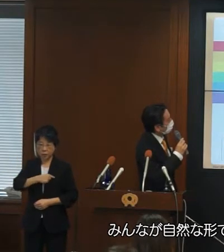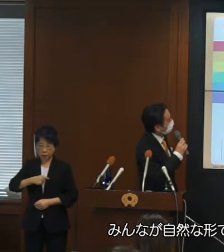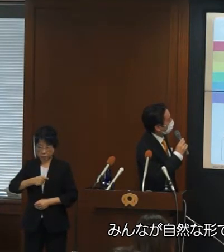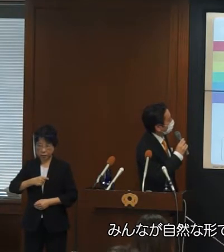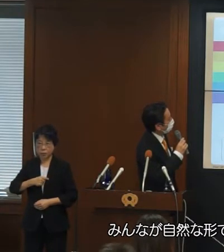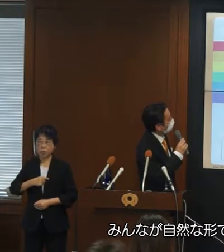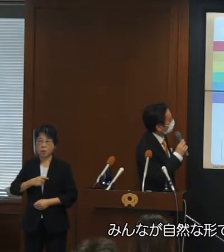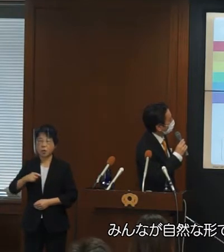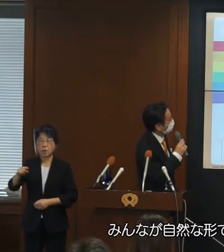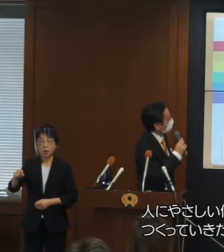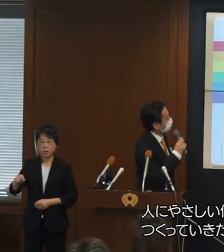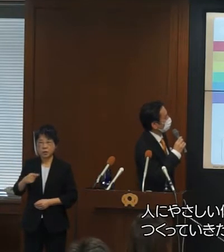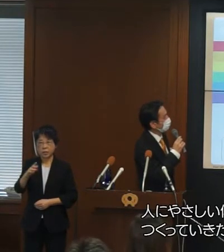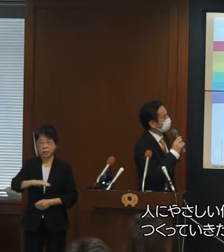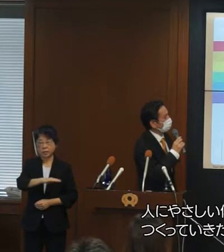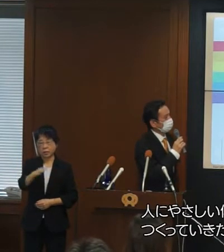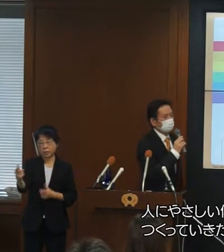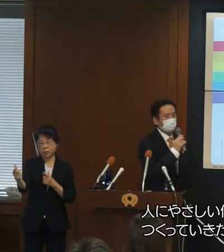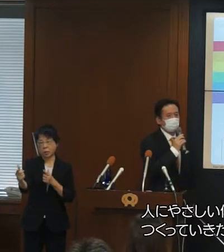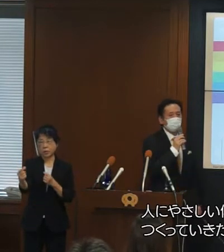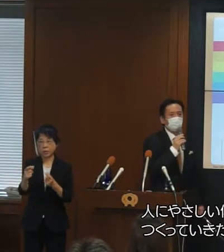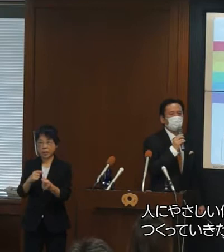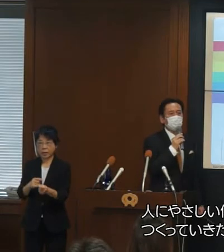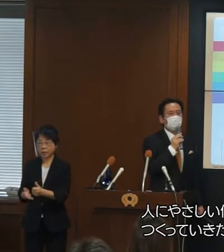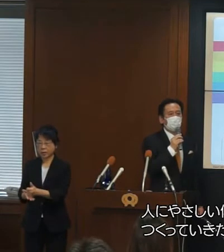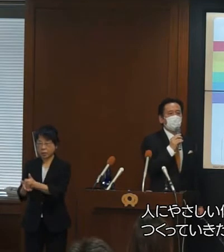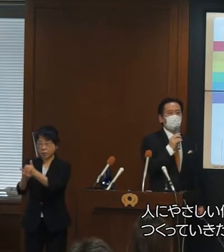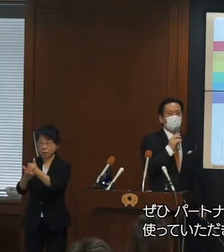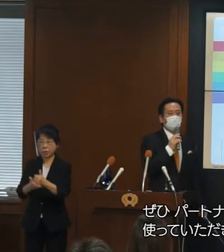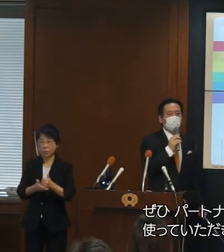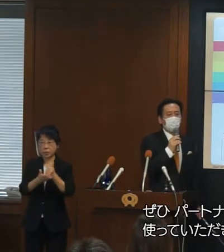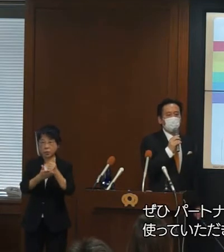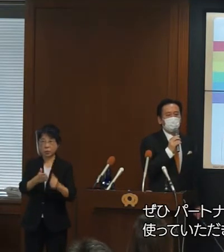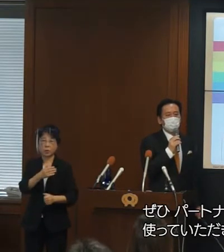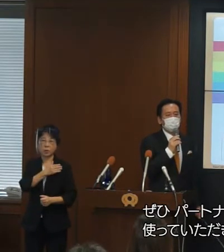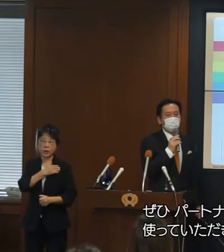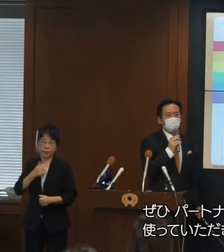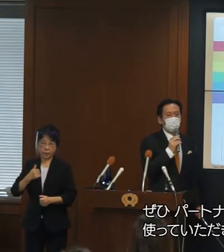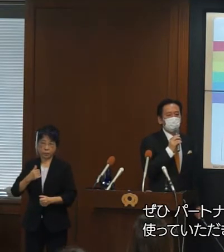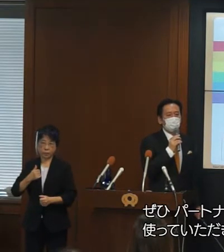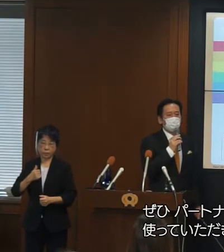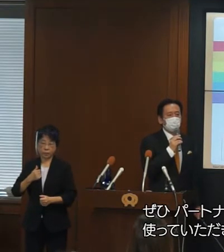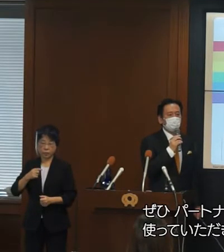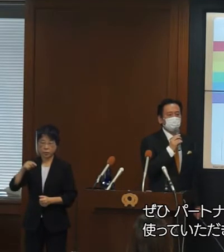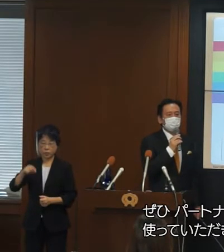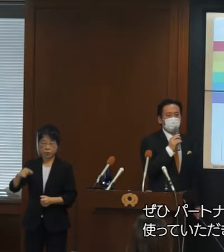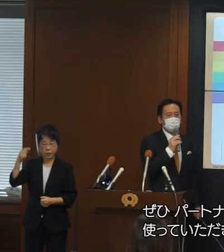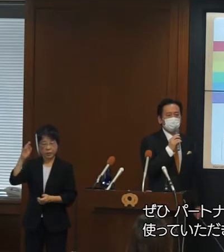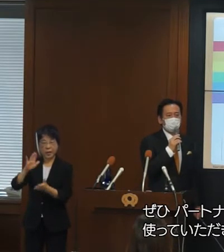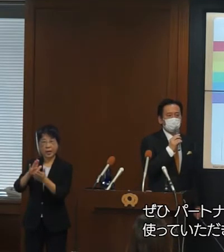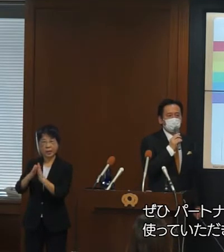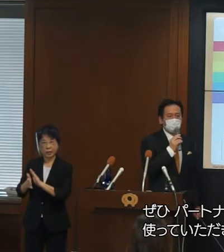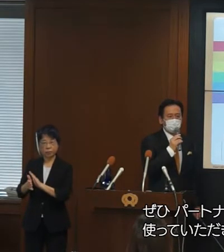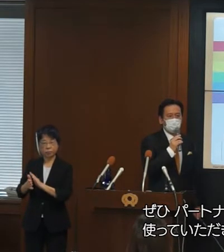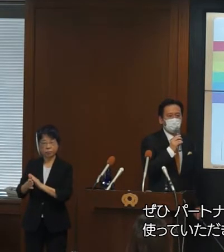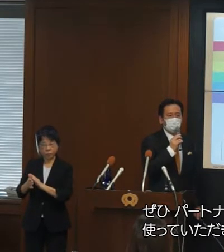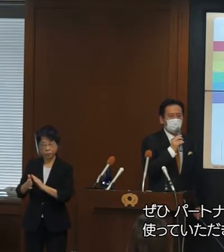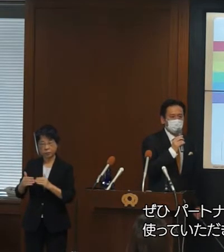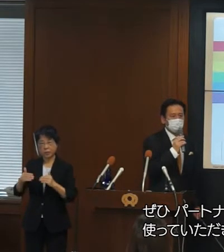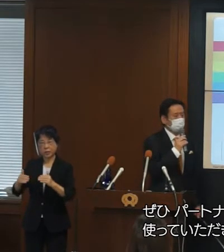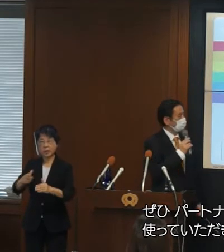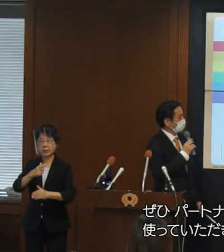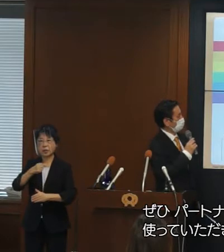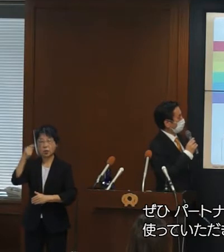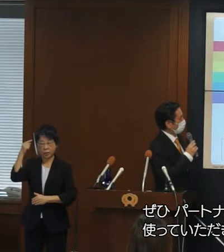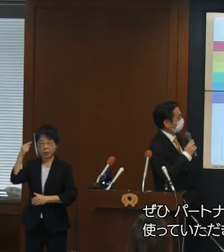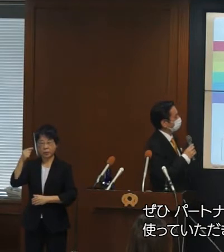でお互いに尊重し合える人に優しい作品を作っていきたいと思いますので、ぜひパートナーシップ制度を使っていただきたいと思